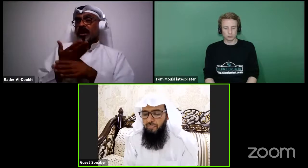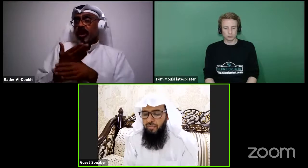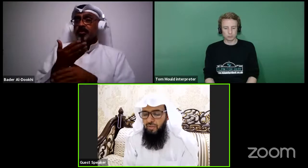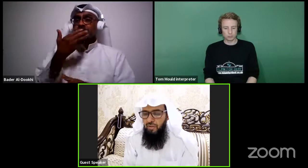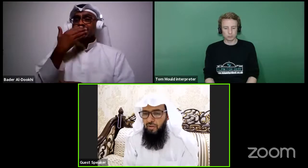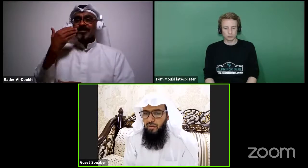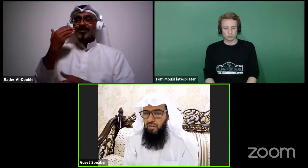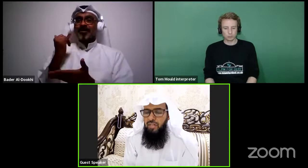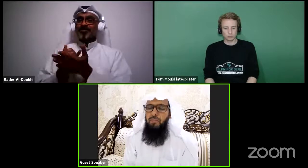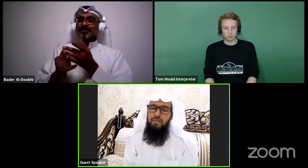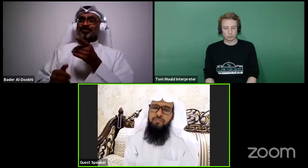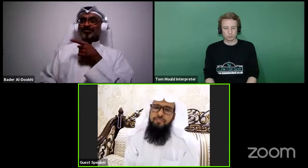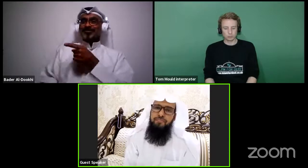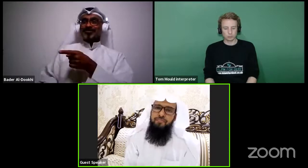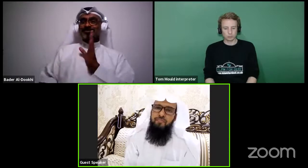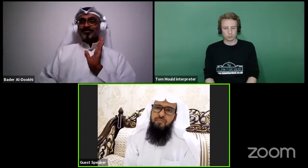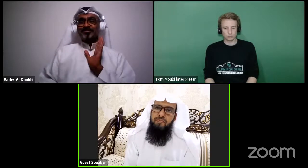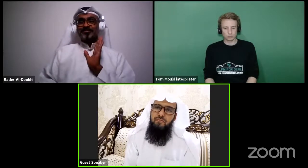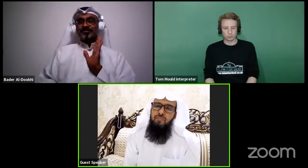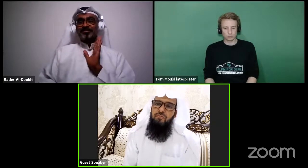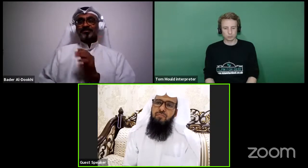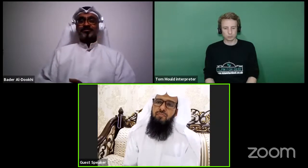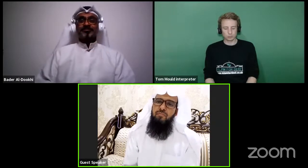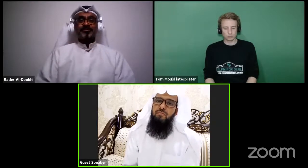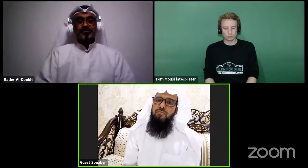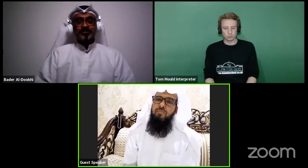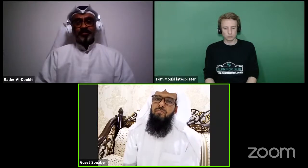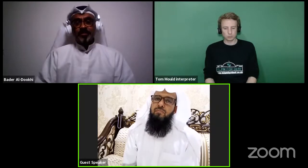العظيمة. نعم.